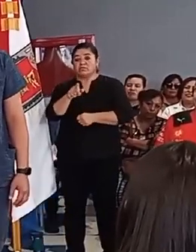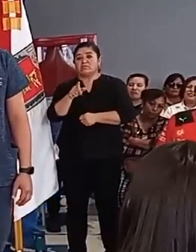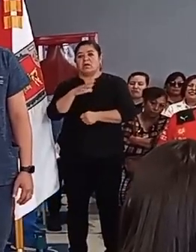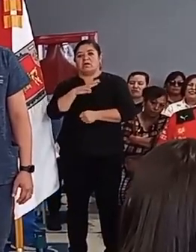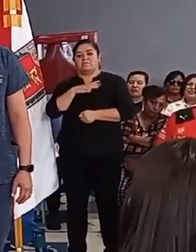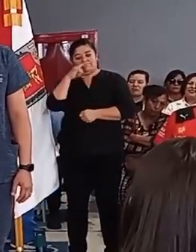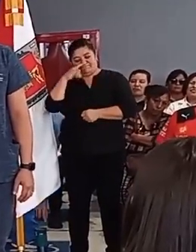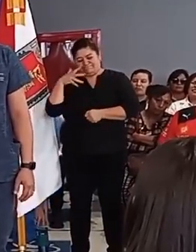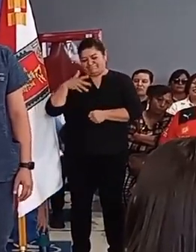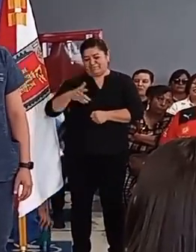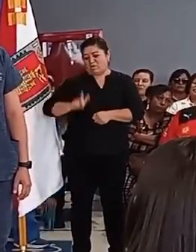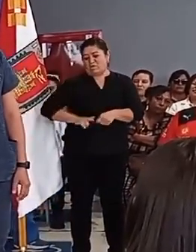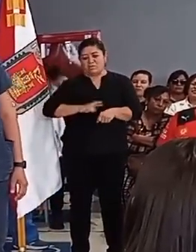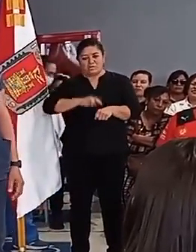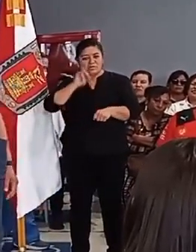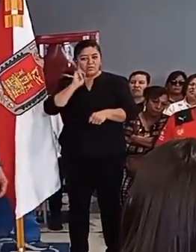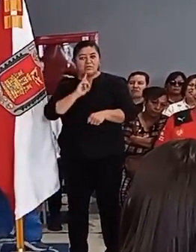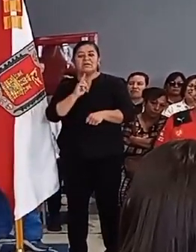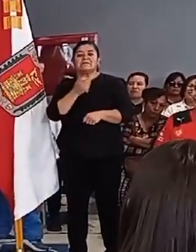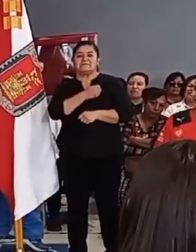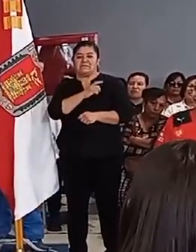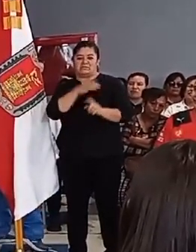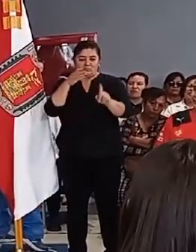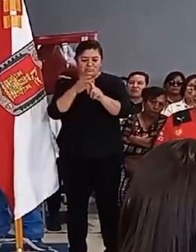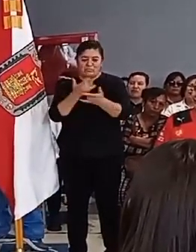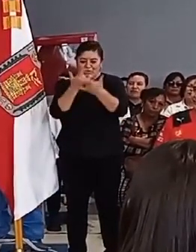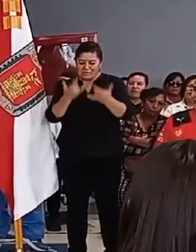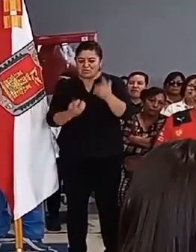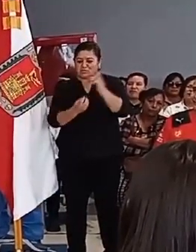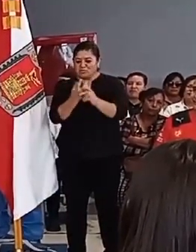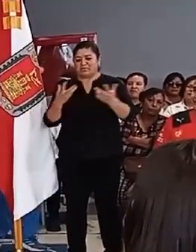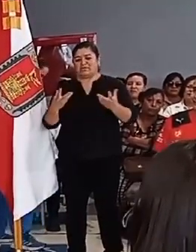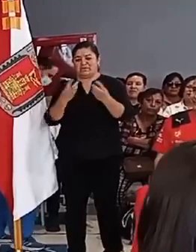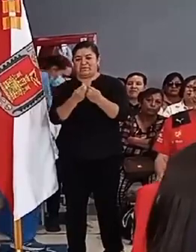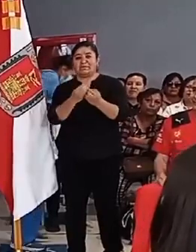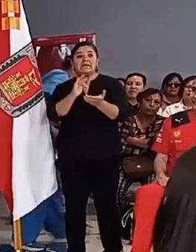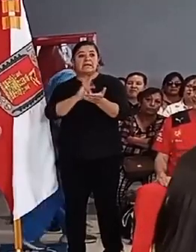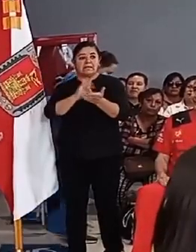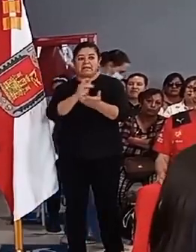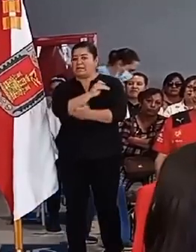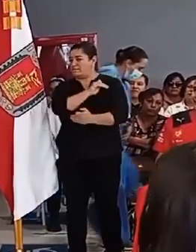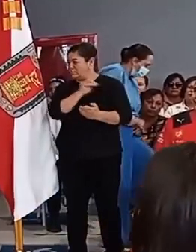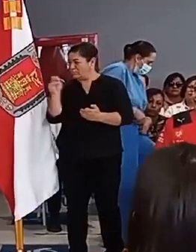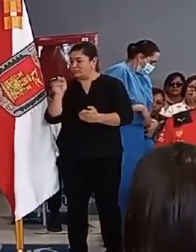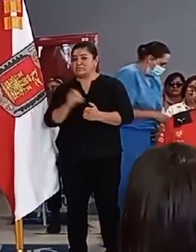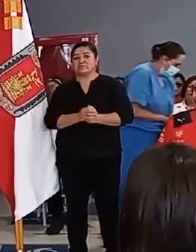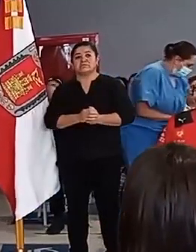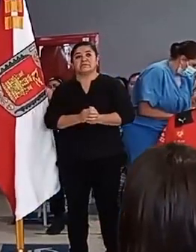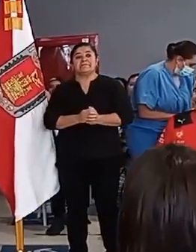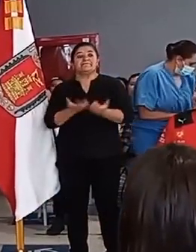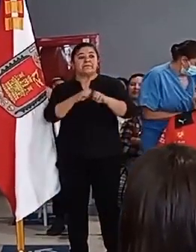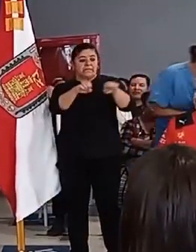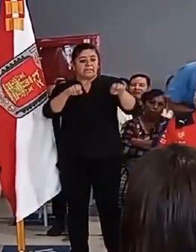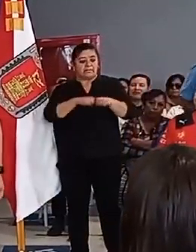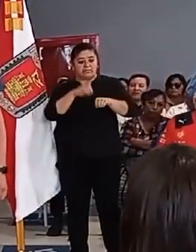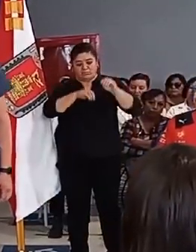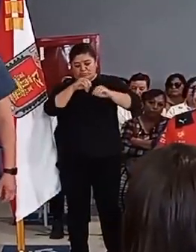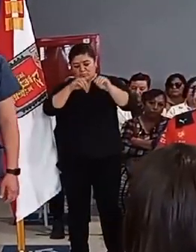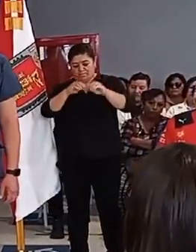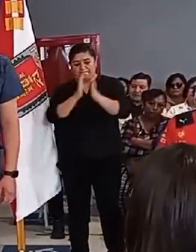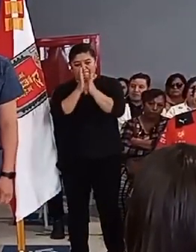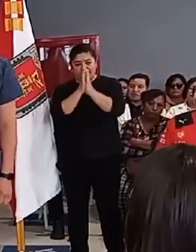gobernadora de la salud y sigamos juntos construyendo una nueva historia Muchísimas gracias a todos los equipos que participan para que esto se